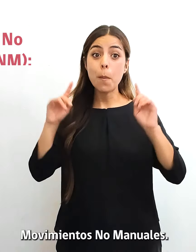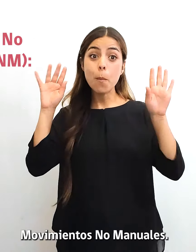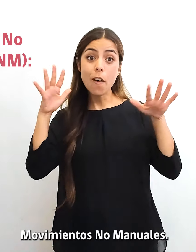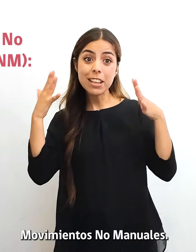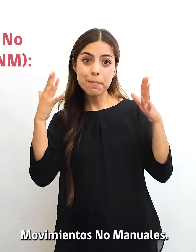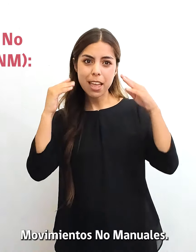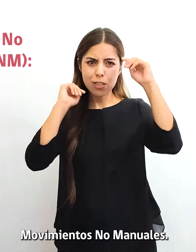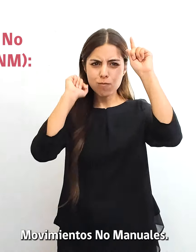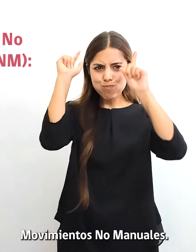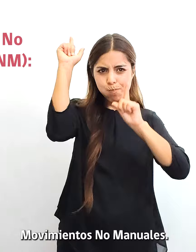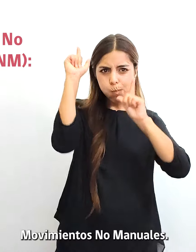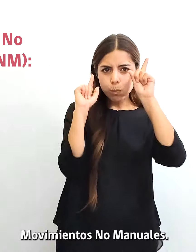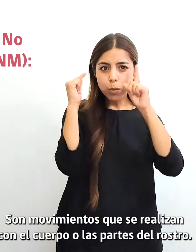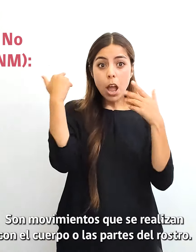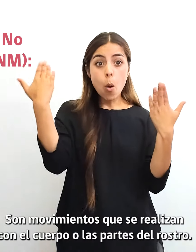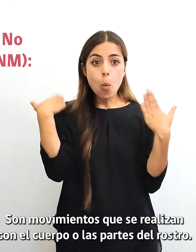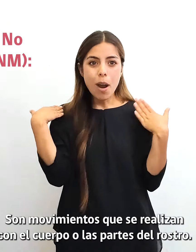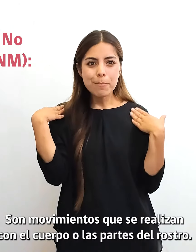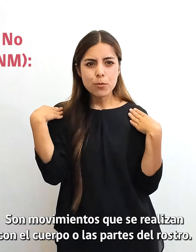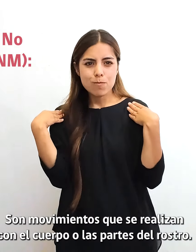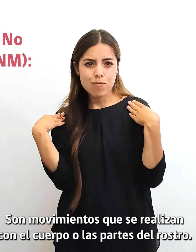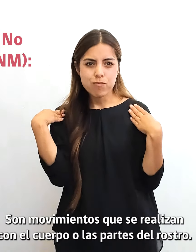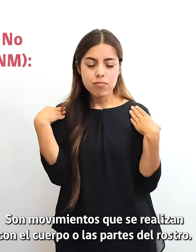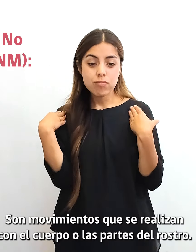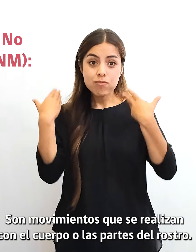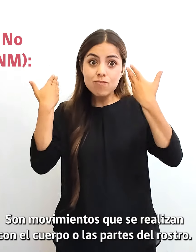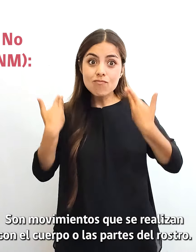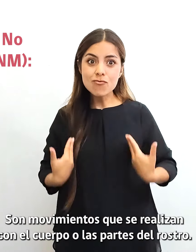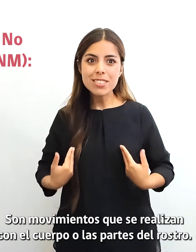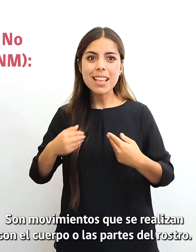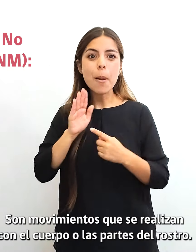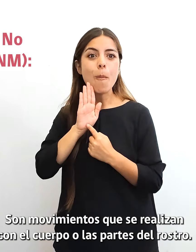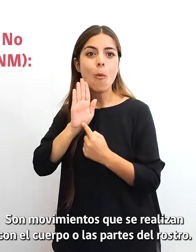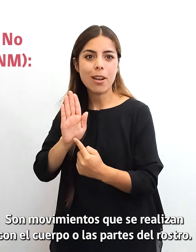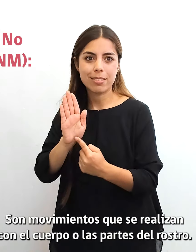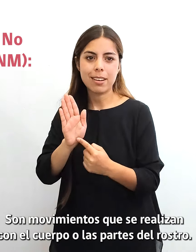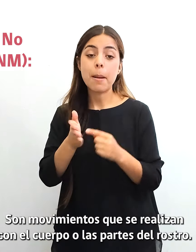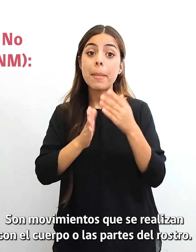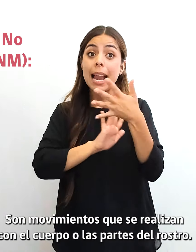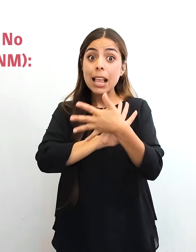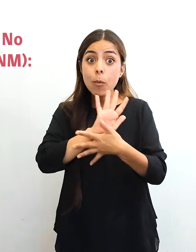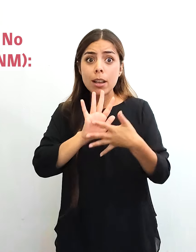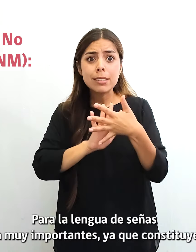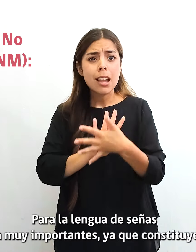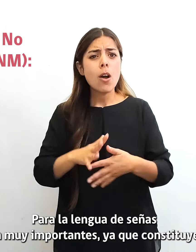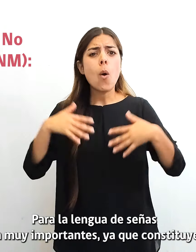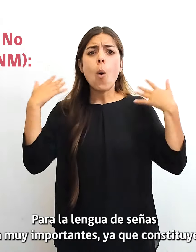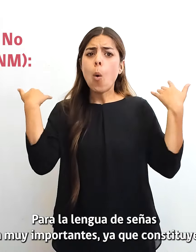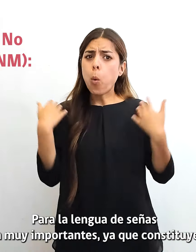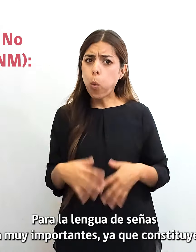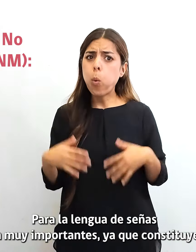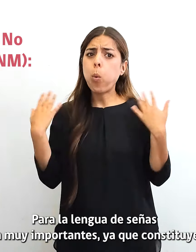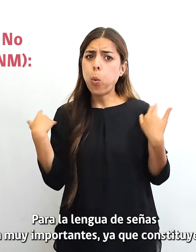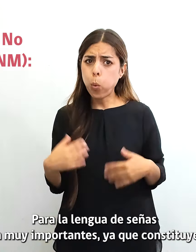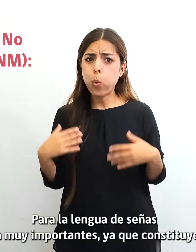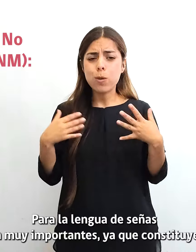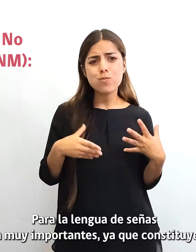Movimientos no manuales. Son movimientos que se realizan con el cuerpo o las partes del rostro. Para la lengua de señas son muy importantes